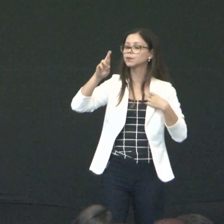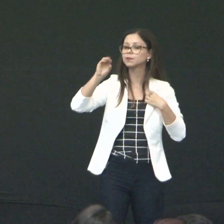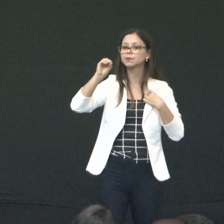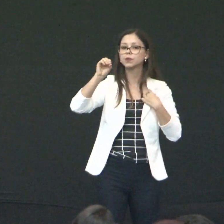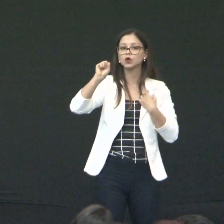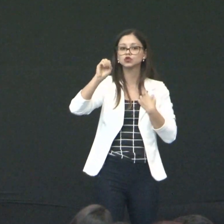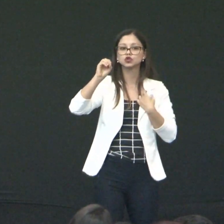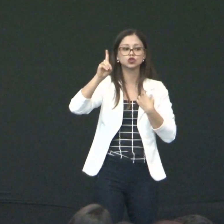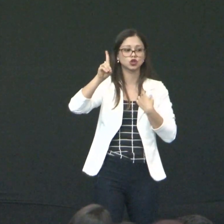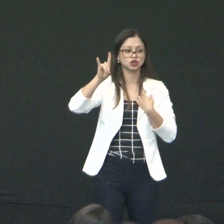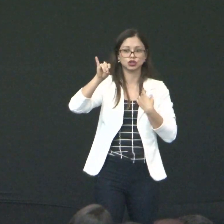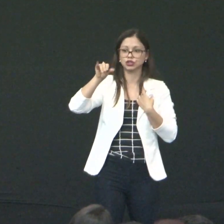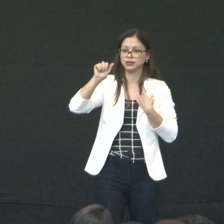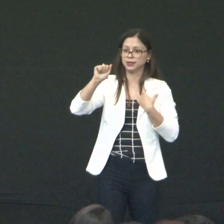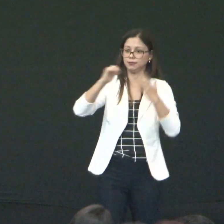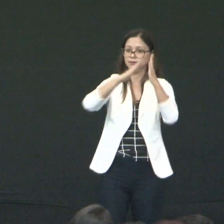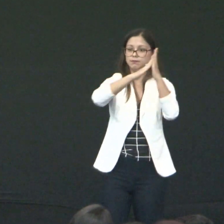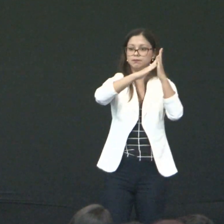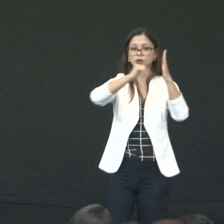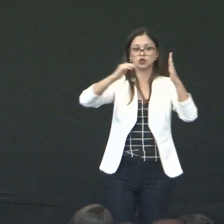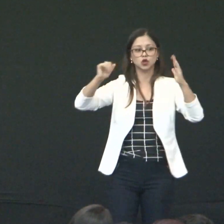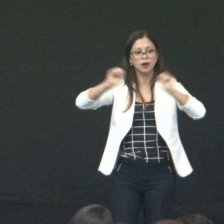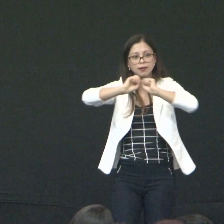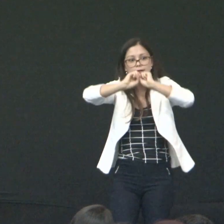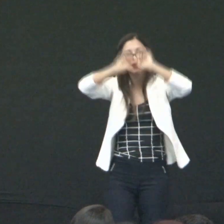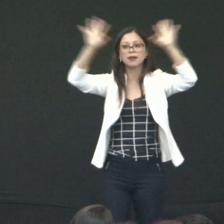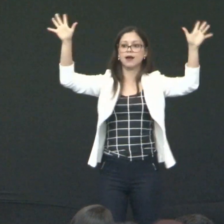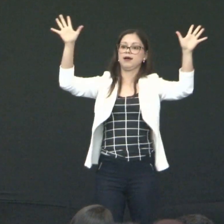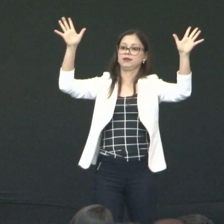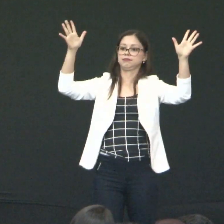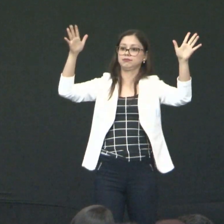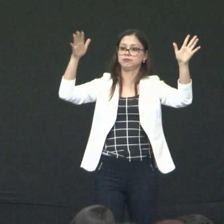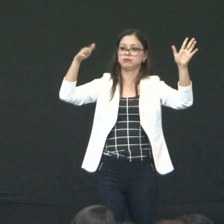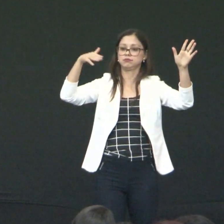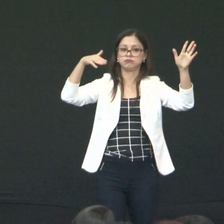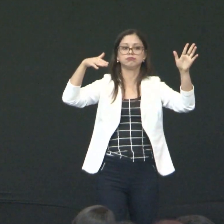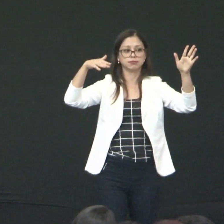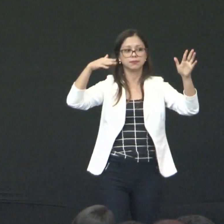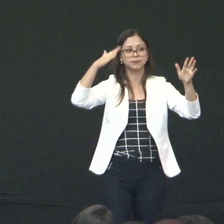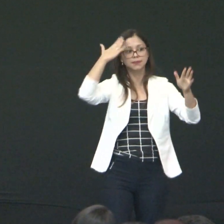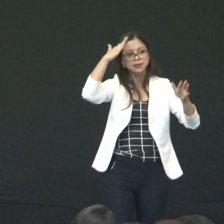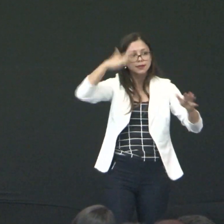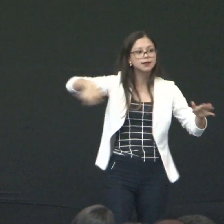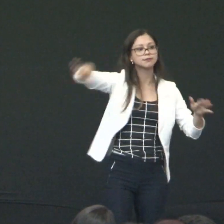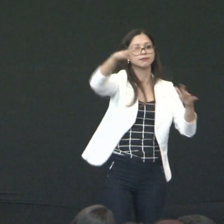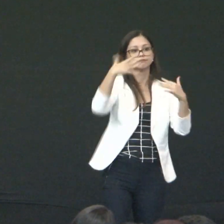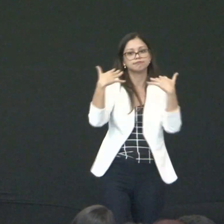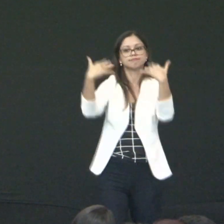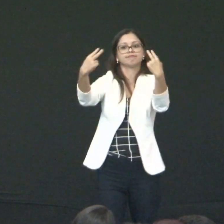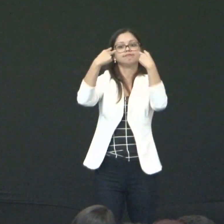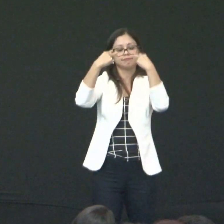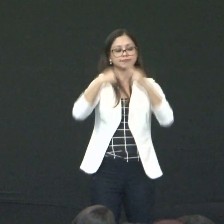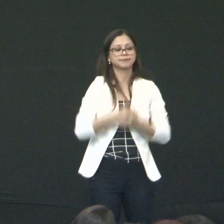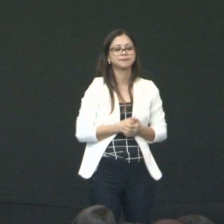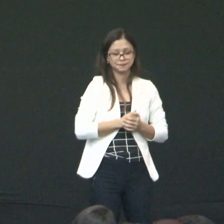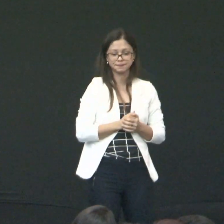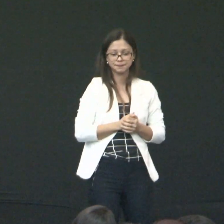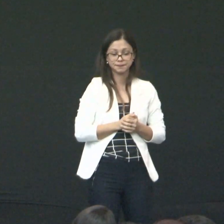diferente daquele intérprete que está sendo visto, que vai conseguir regular a prosódia, e aí vai ser um pouco mais claro para quem